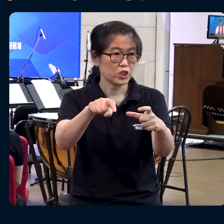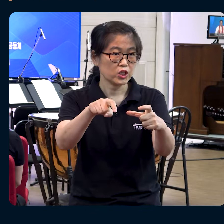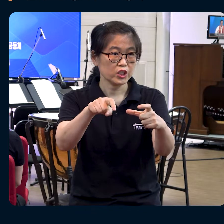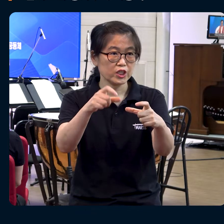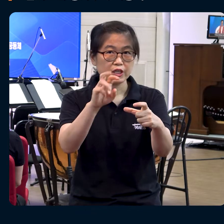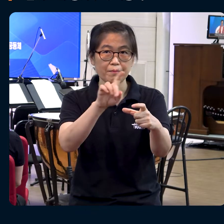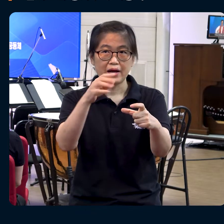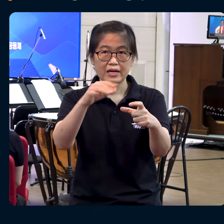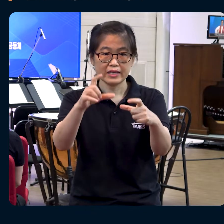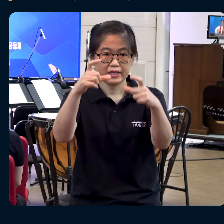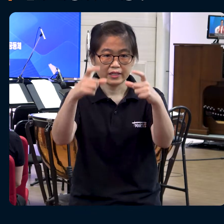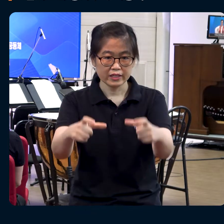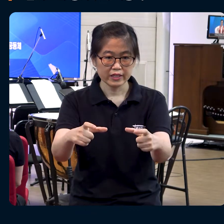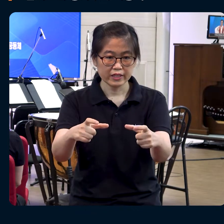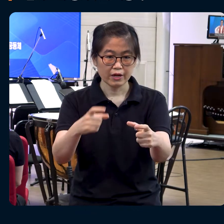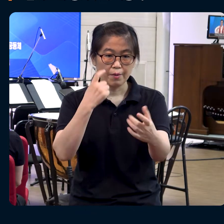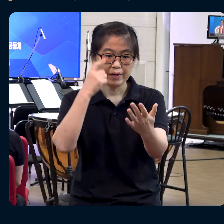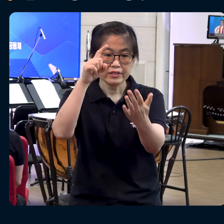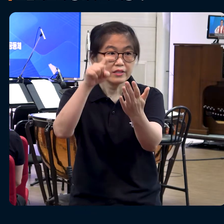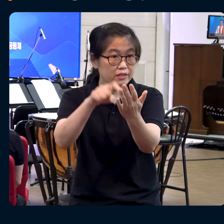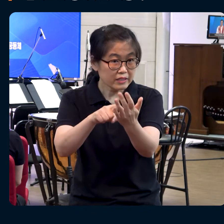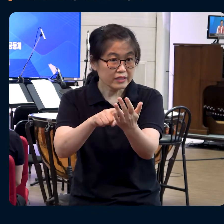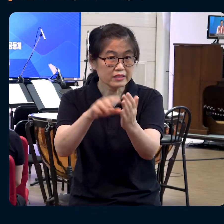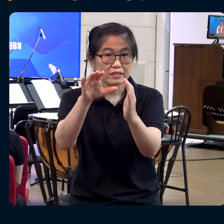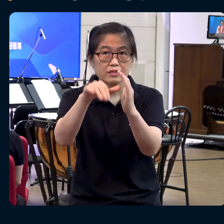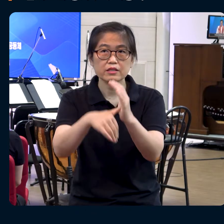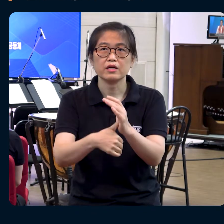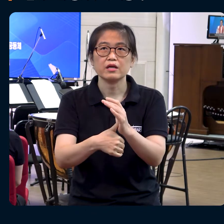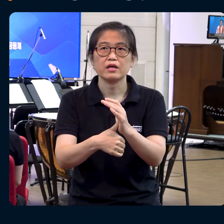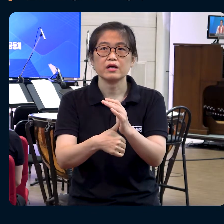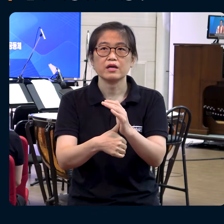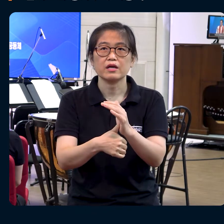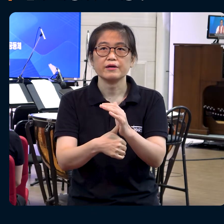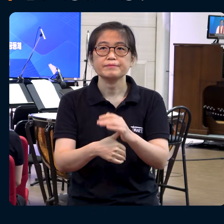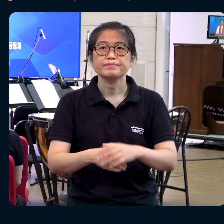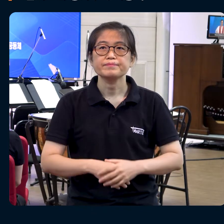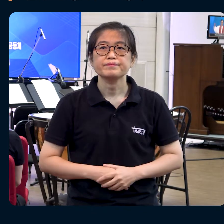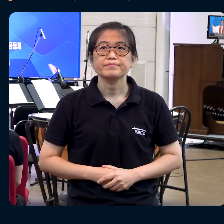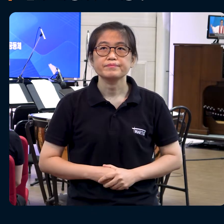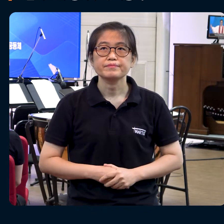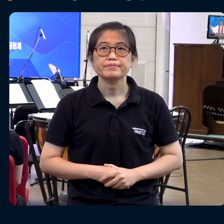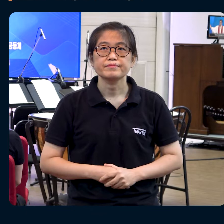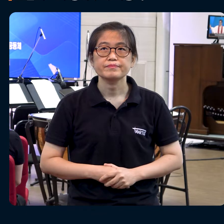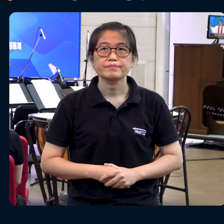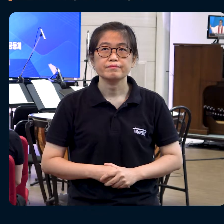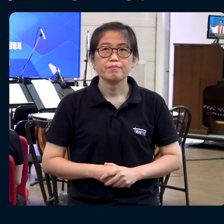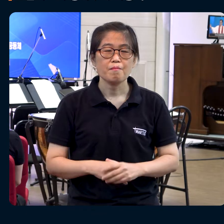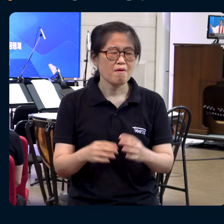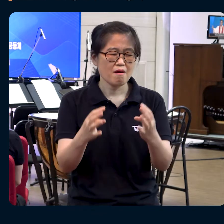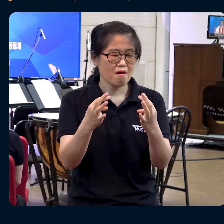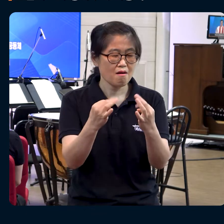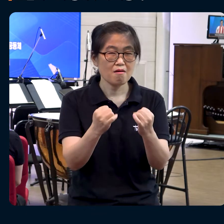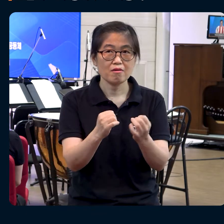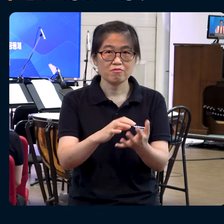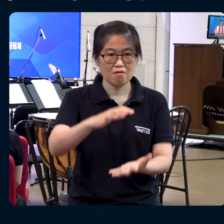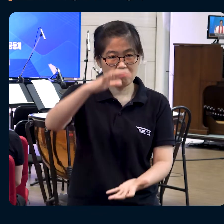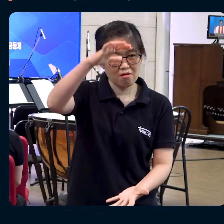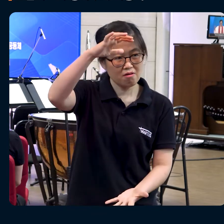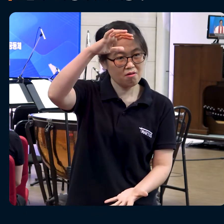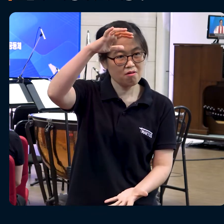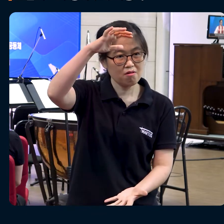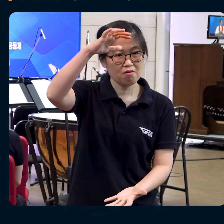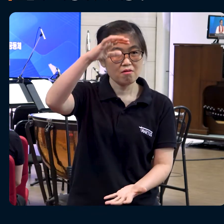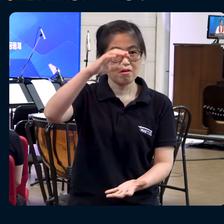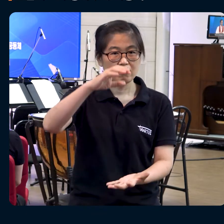마리 왕국의 왕궁 도서관을 발굴하면서 이 마리 문서가 나왔는데 몇만 장이 나왔어요. 그런데